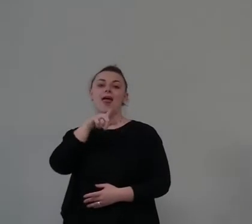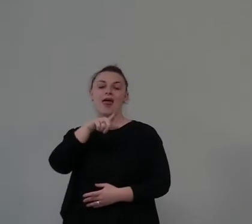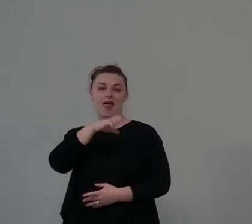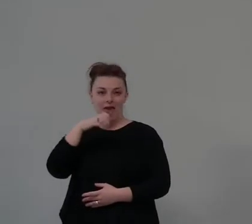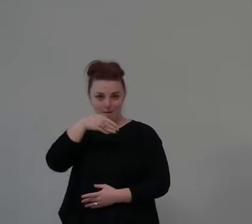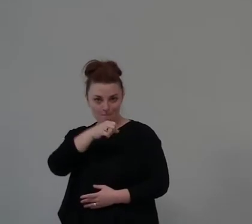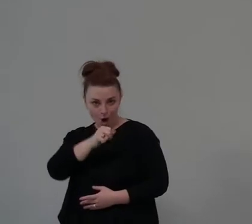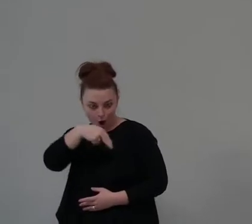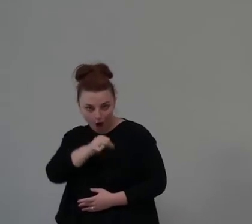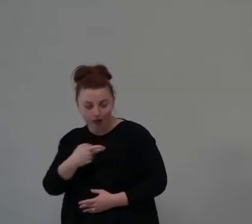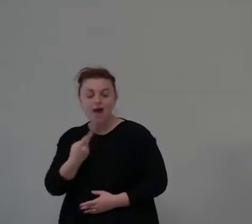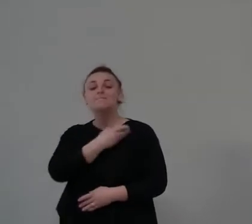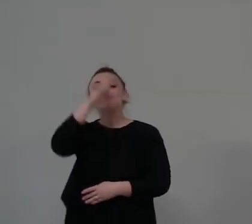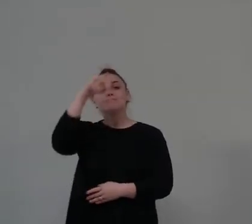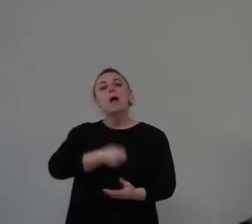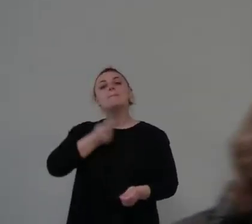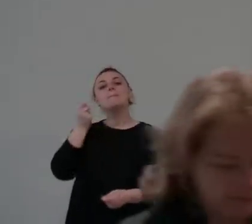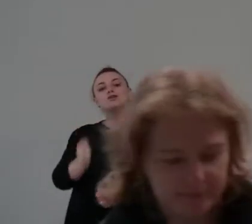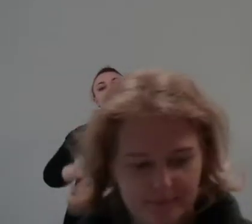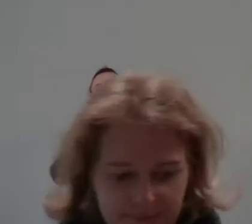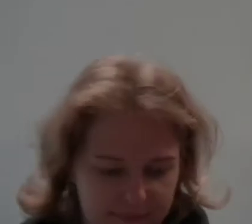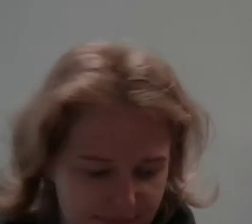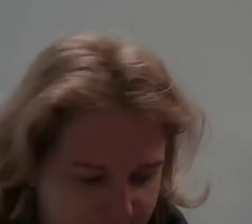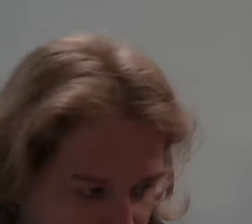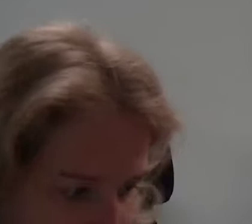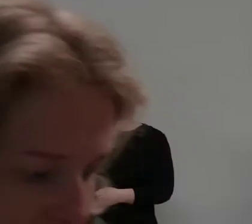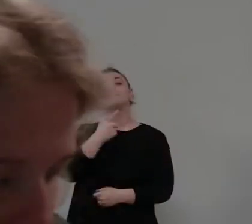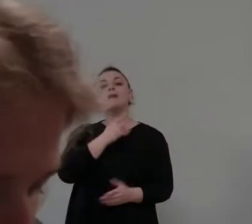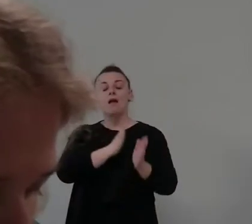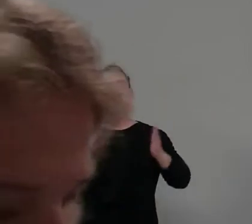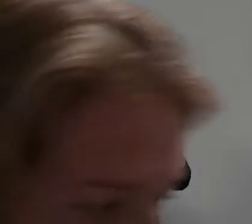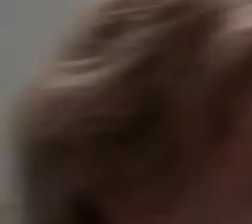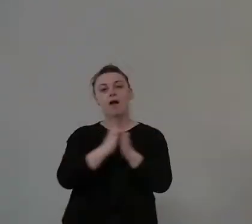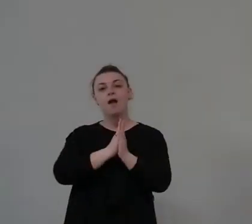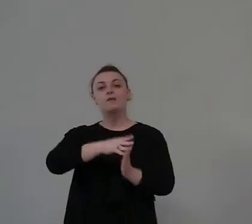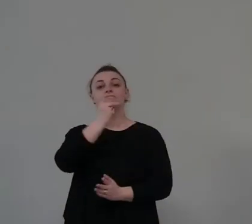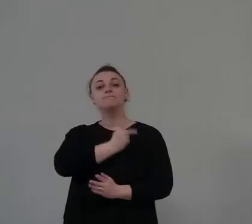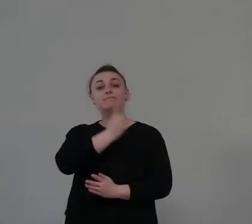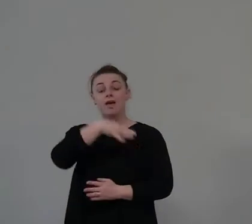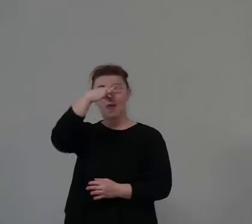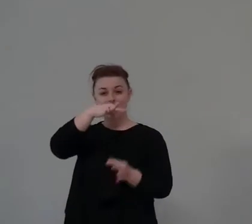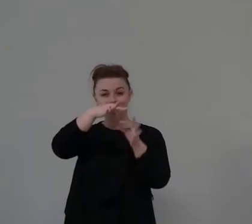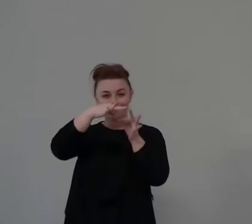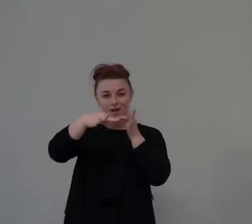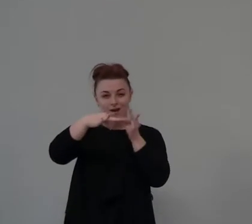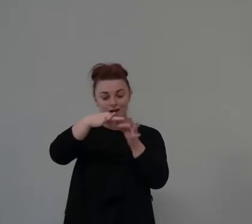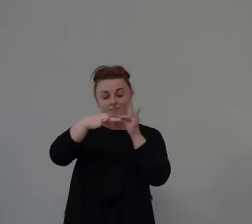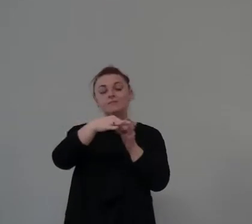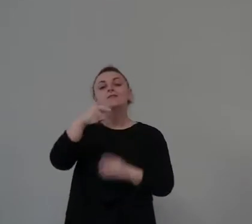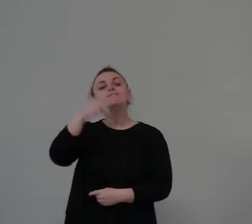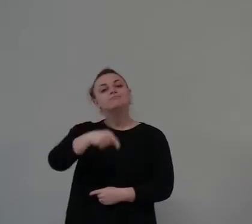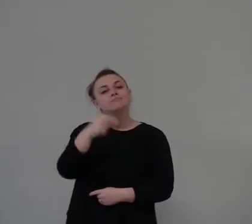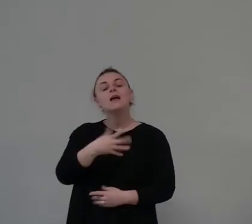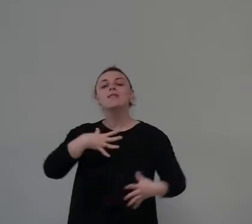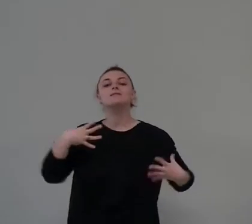sarà una giornata molto speciale perché stiamo iniziando un nuovo ministero, stiamo iniziando un ministero dedicato ai sordi, per